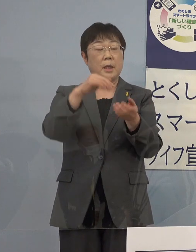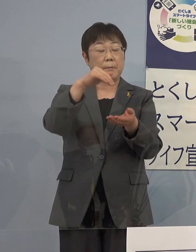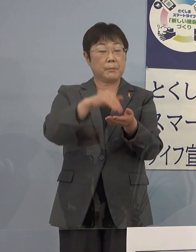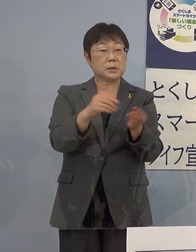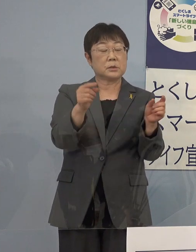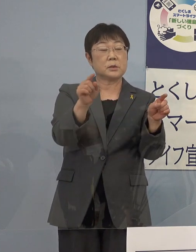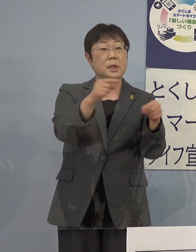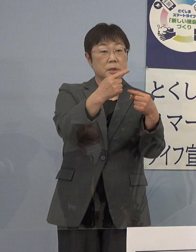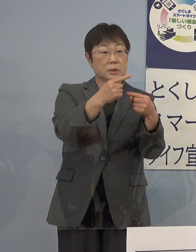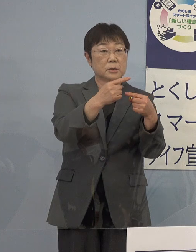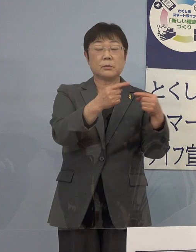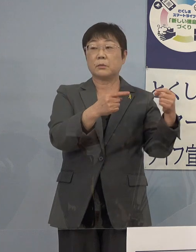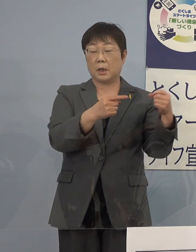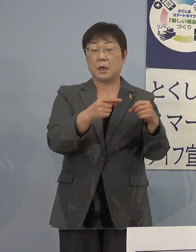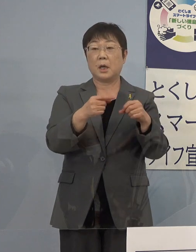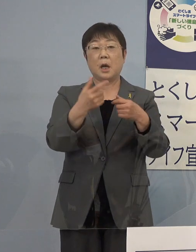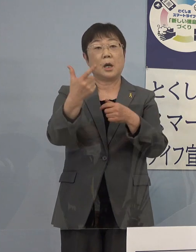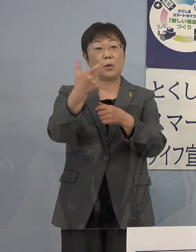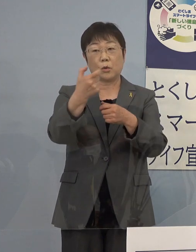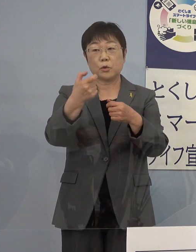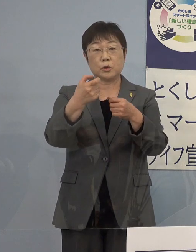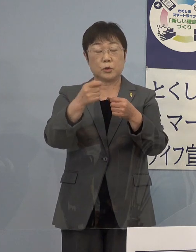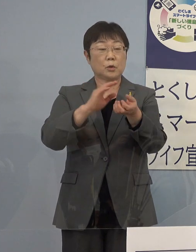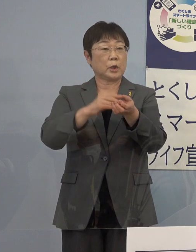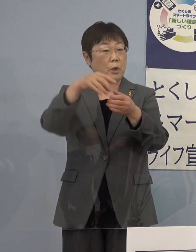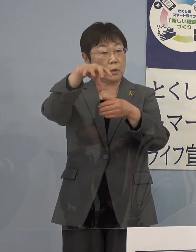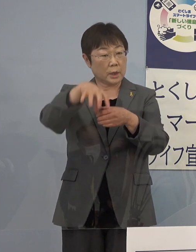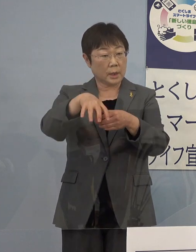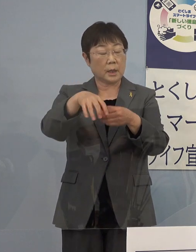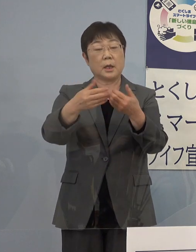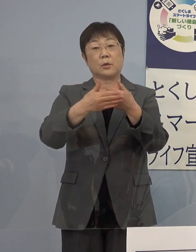ったら、まあ60弱くらいの医療機関が協力できる